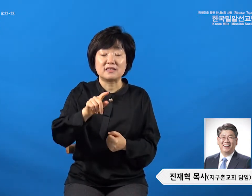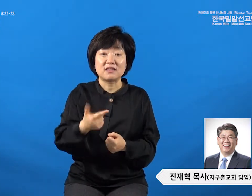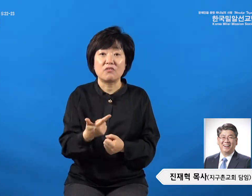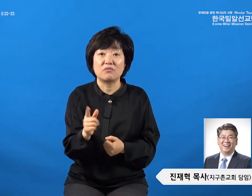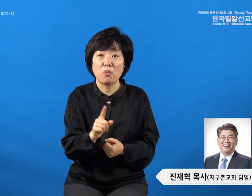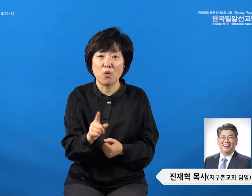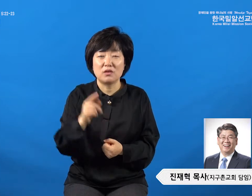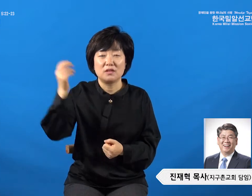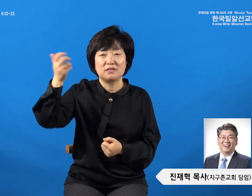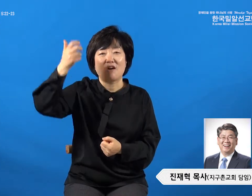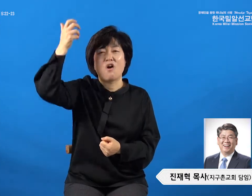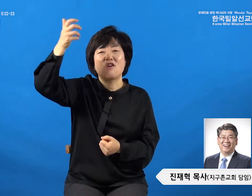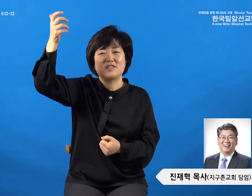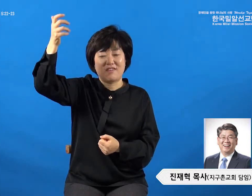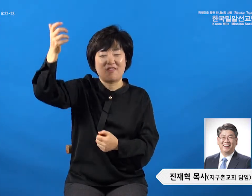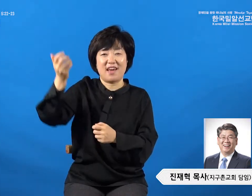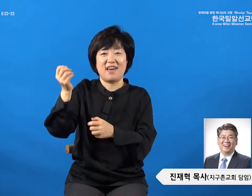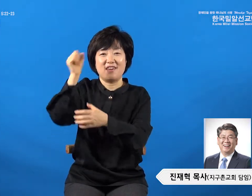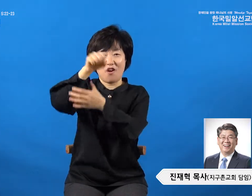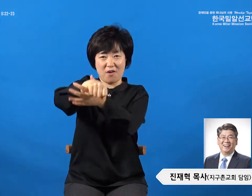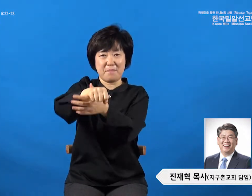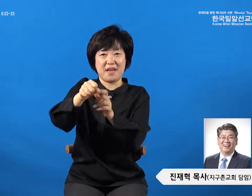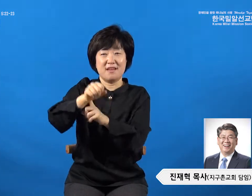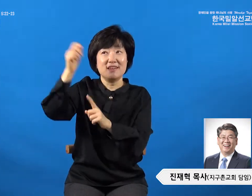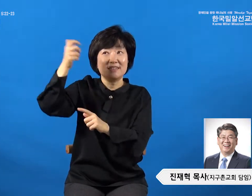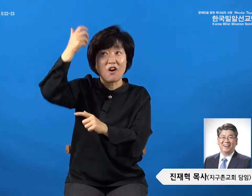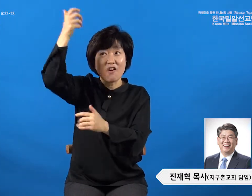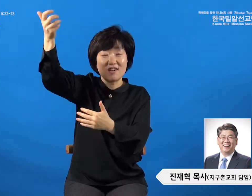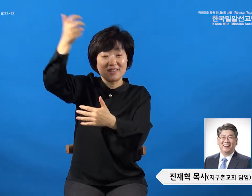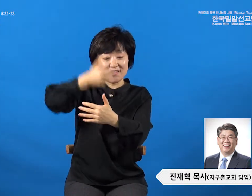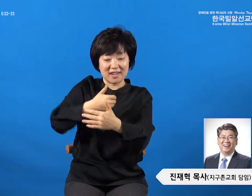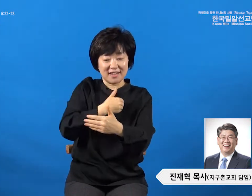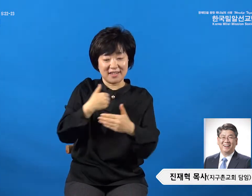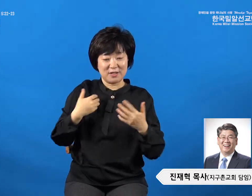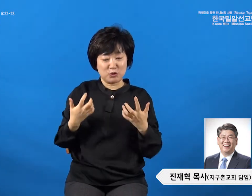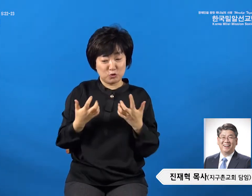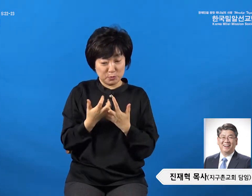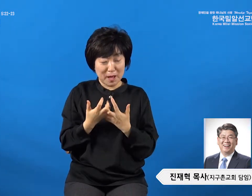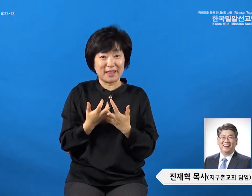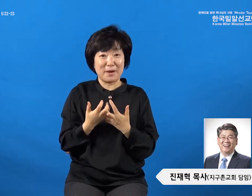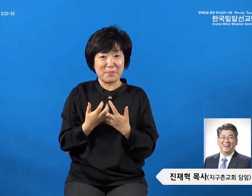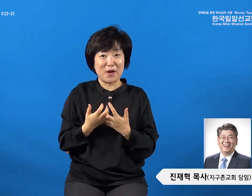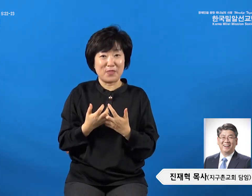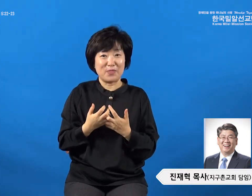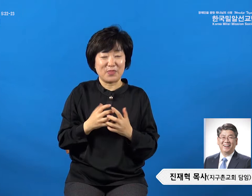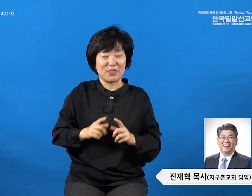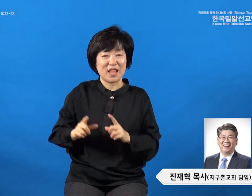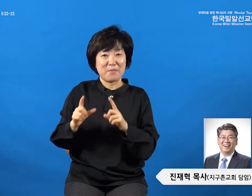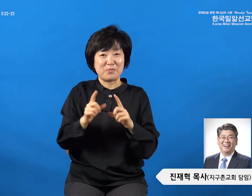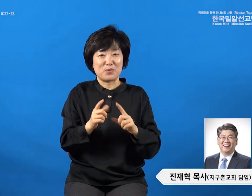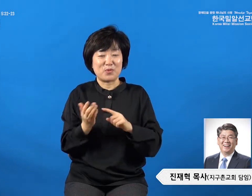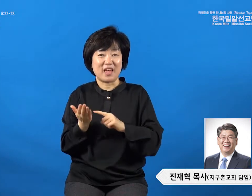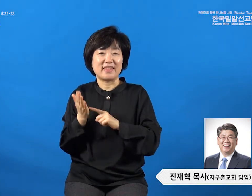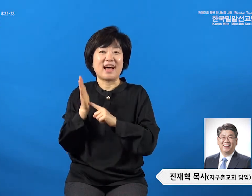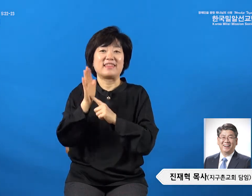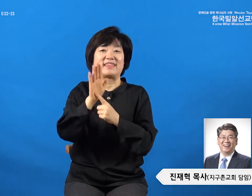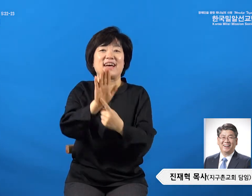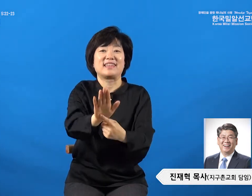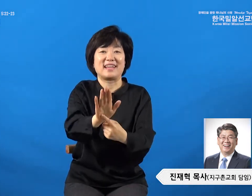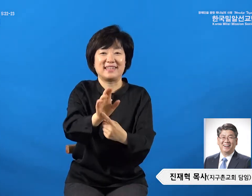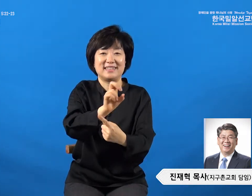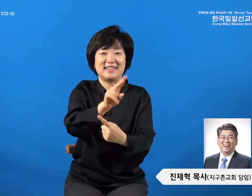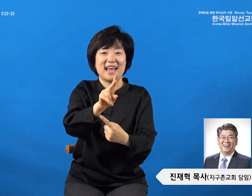양선은 성령의 열매입니다. 성령이 충만함으로 인해 우리 삶 가운데